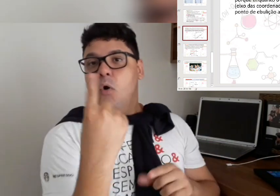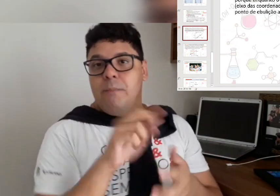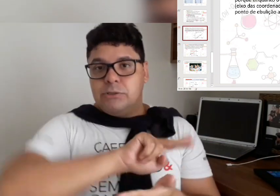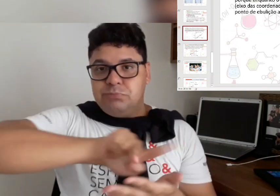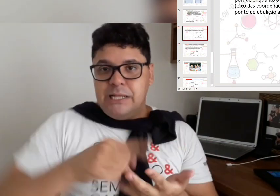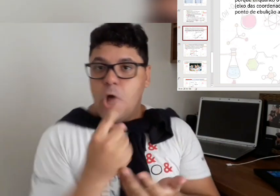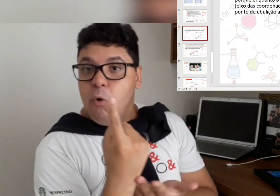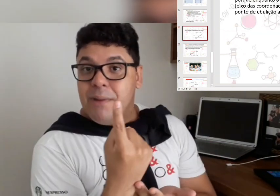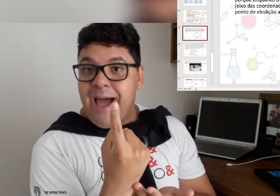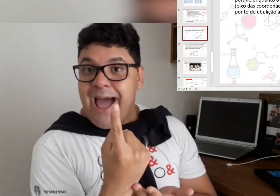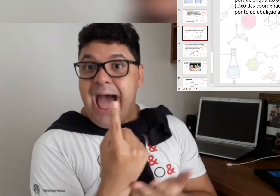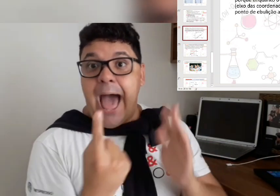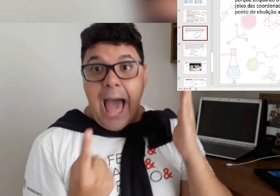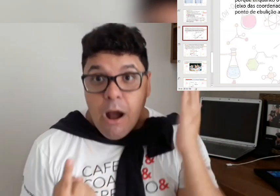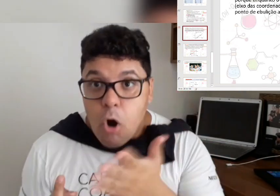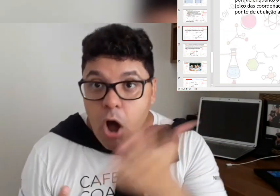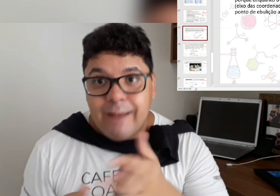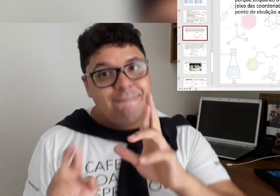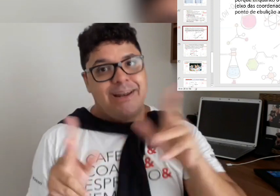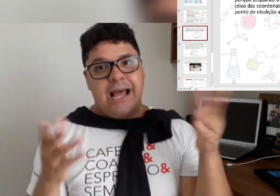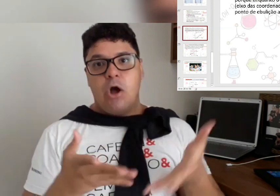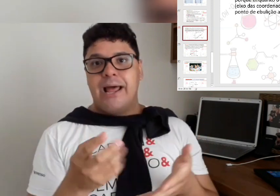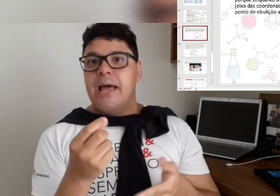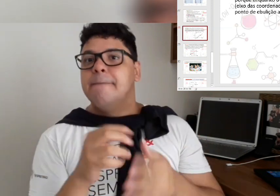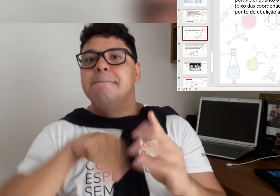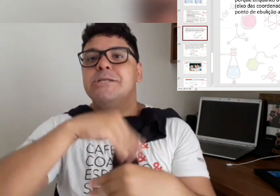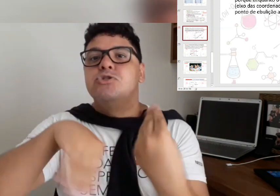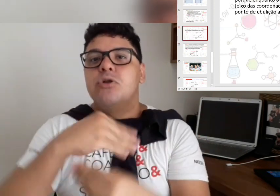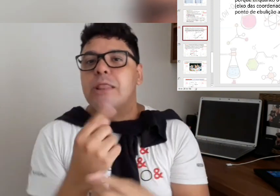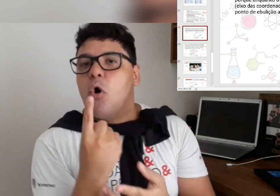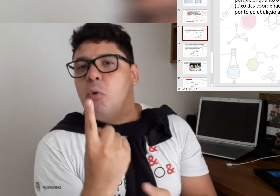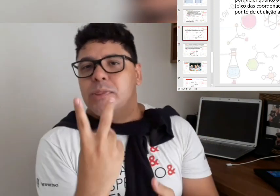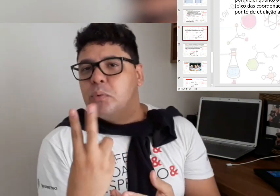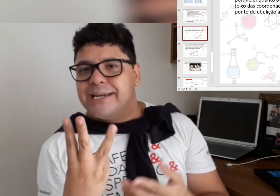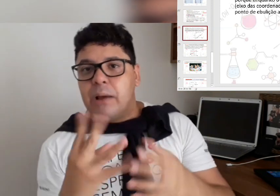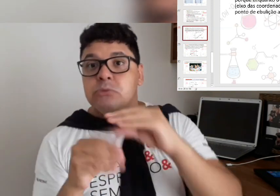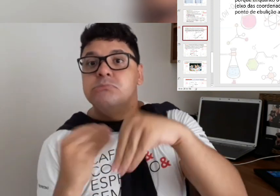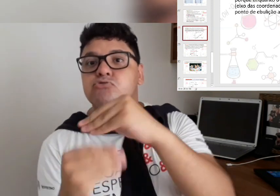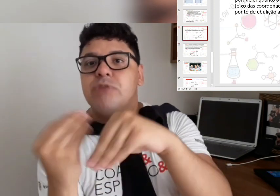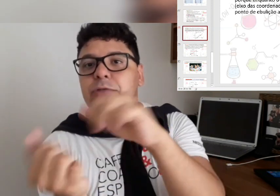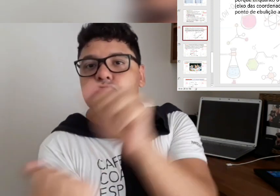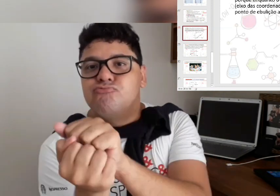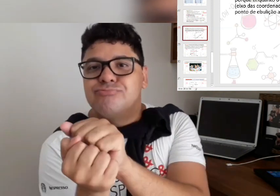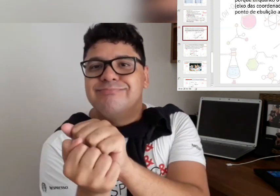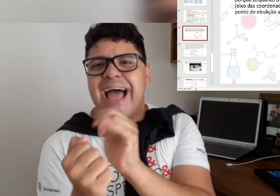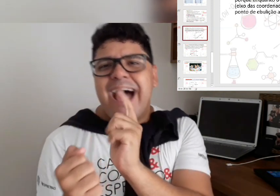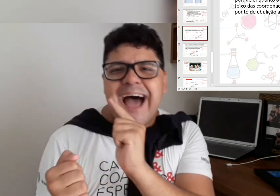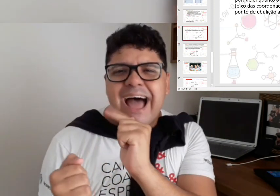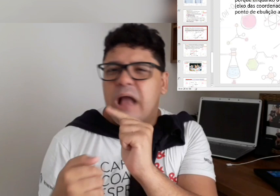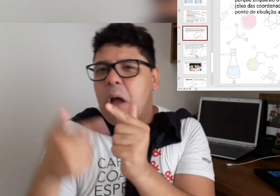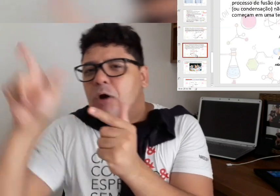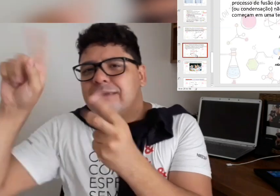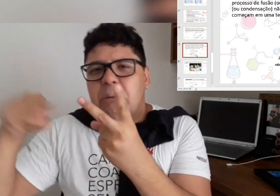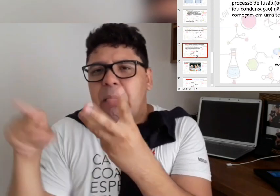ó. Parava no ponto de fusão, parava no ponto de ebulição, parava na temperatura,